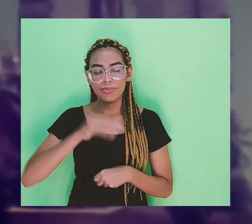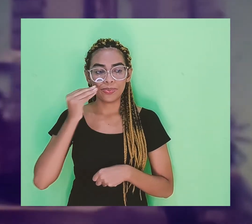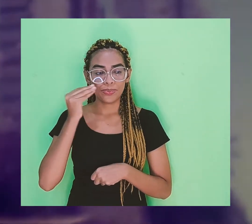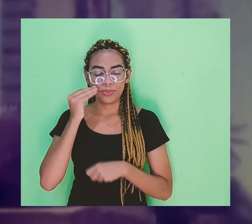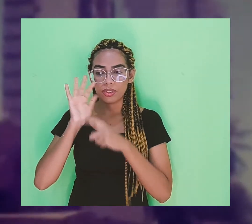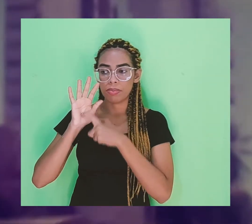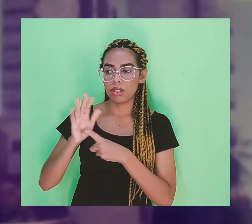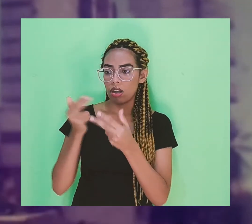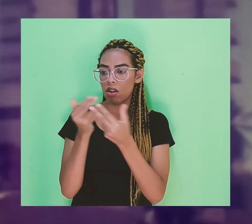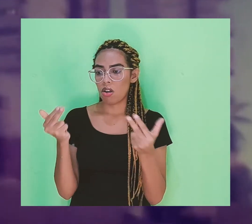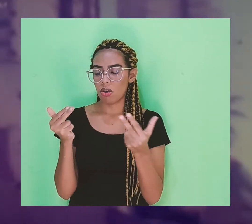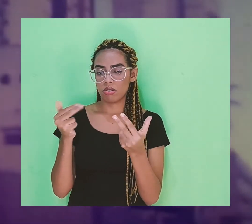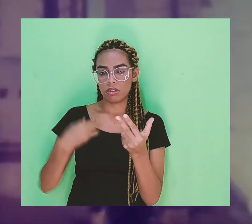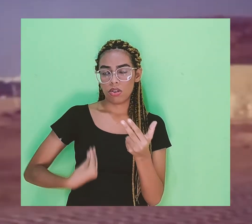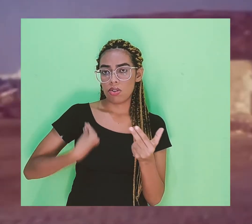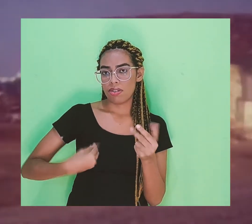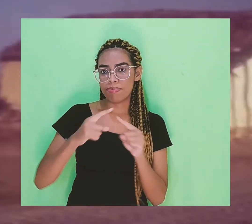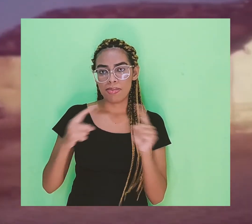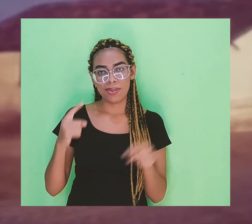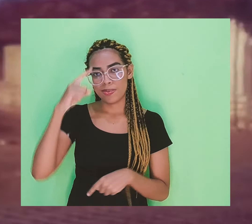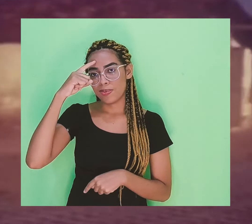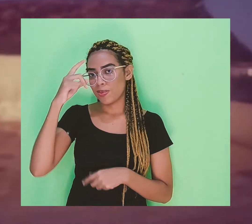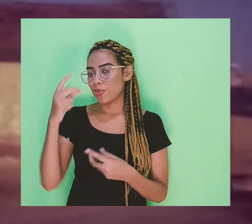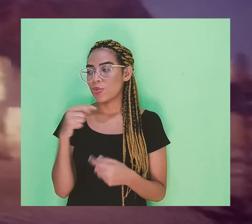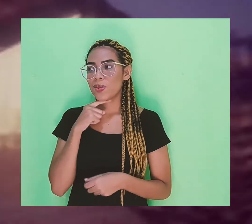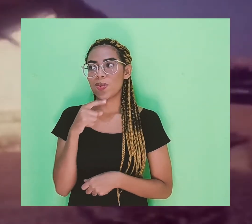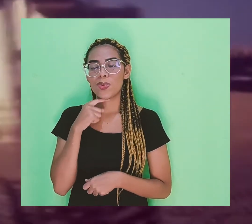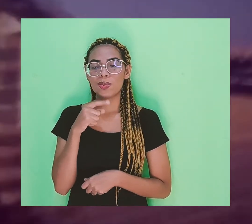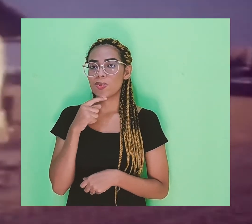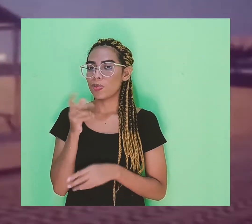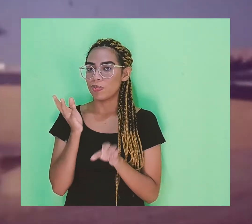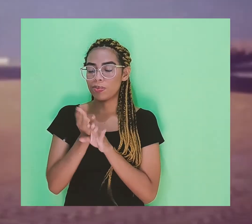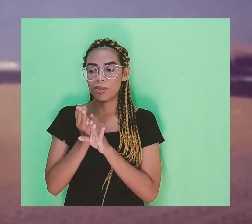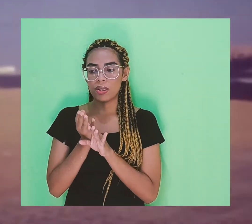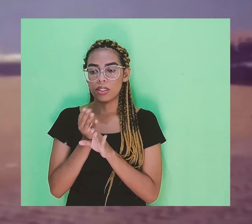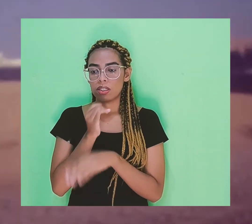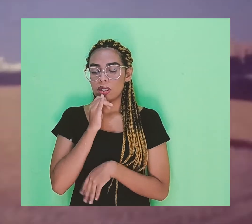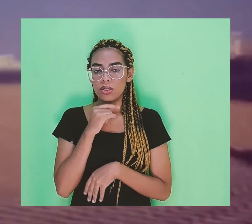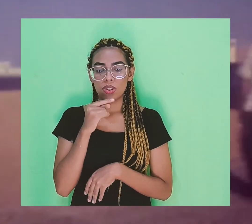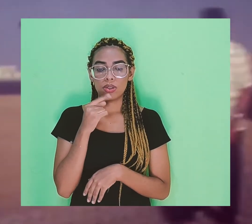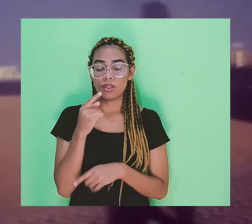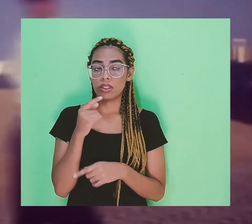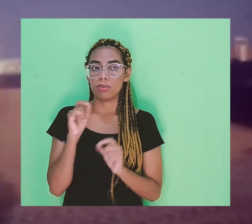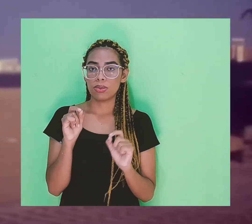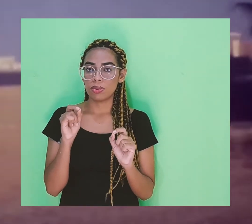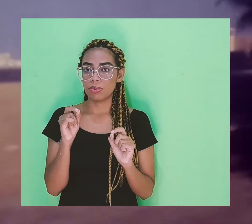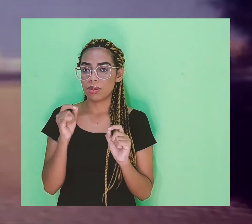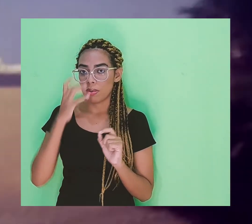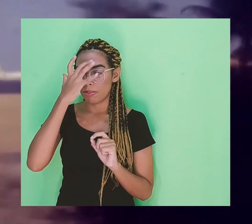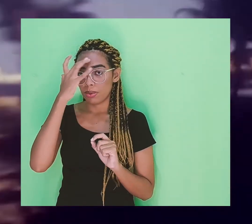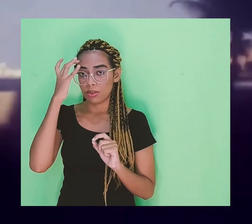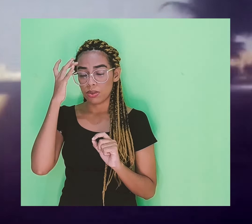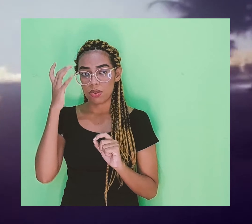online, mas a gente percebeu que não funcionou com o nosso público, né? A gente não conseguiu chegar no